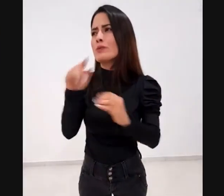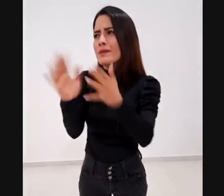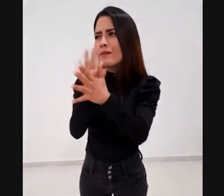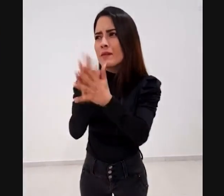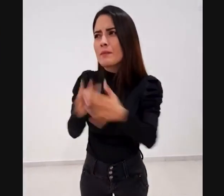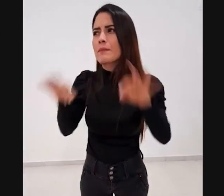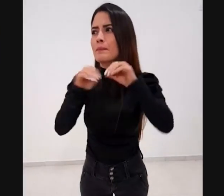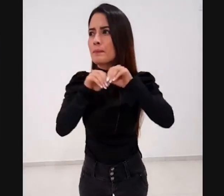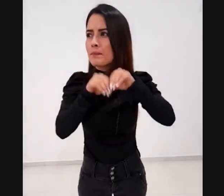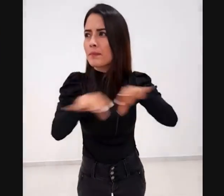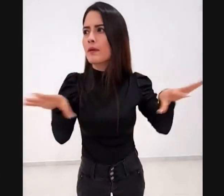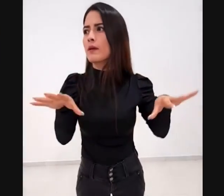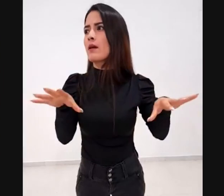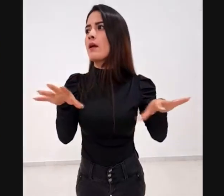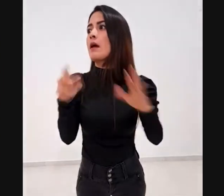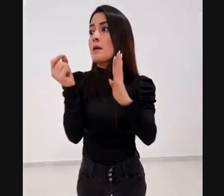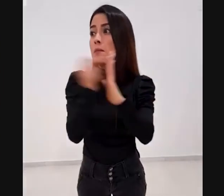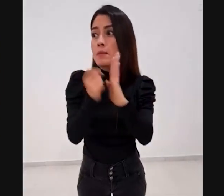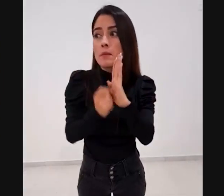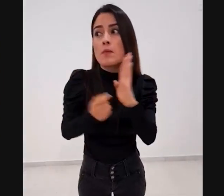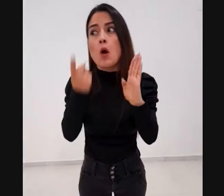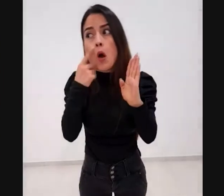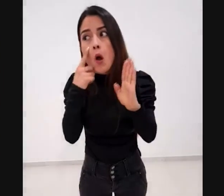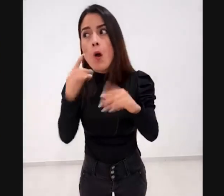para que todos los actores